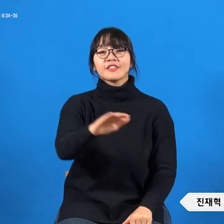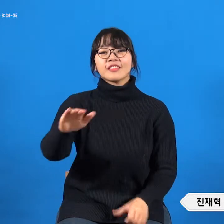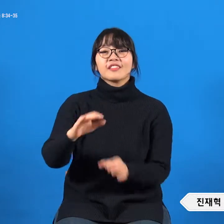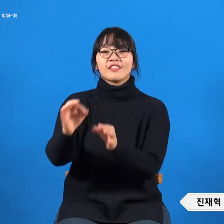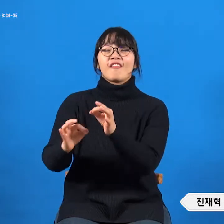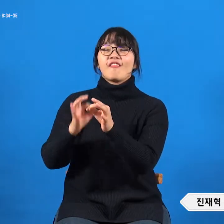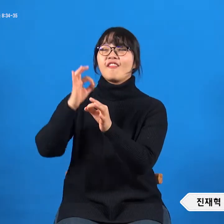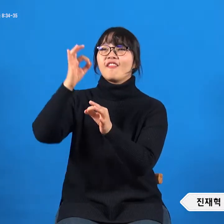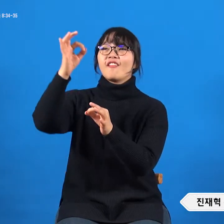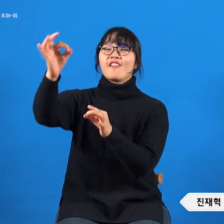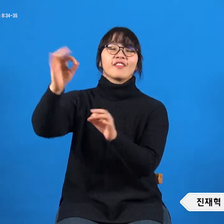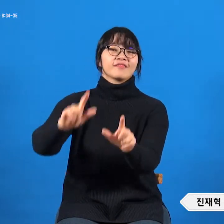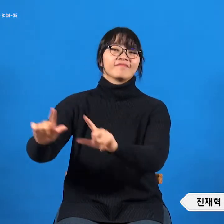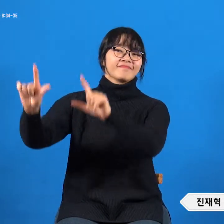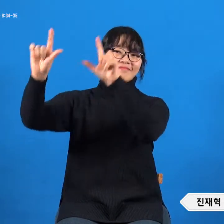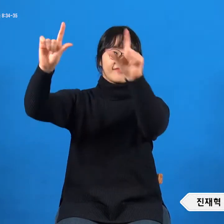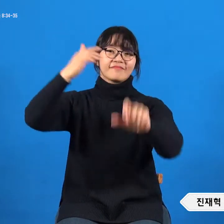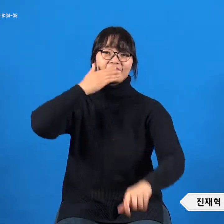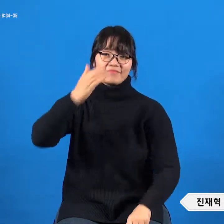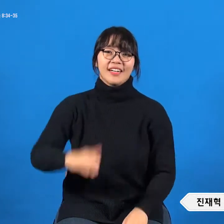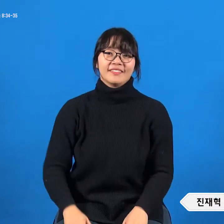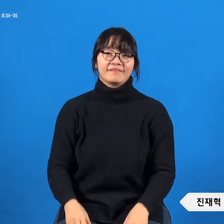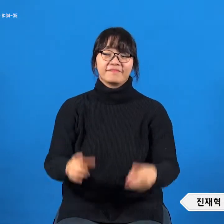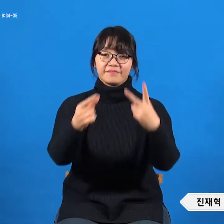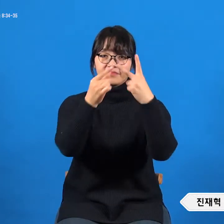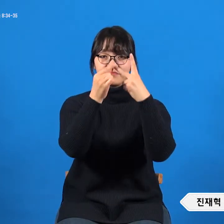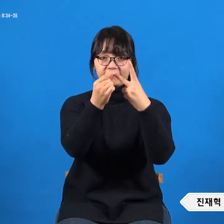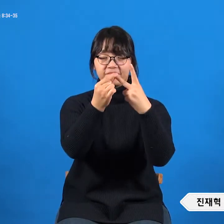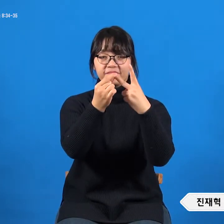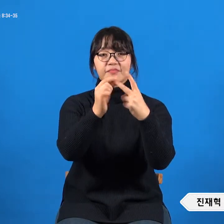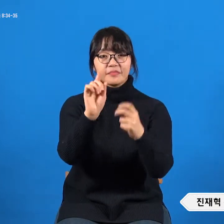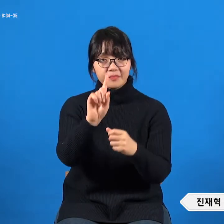영원히 삽니다. 두 번째,